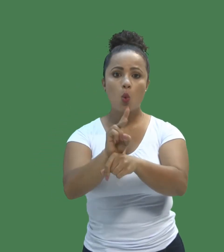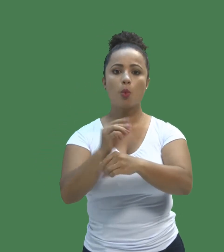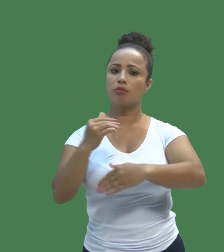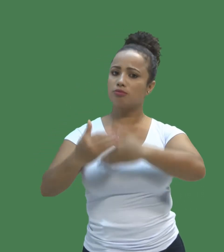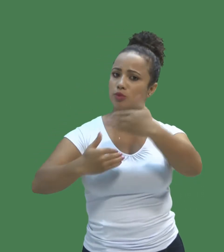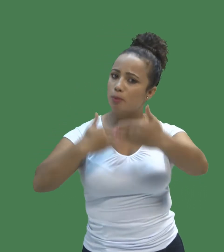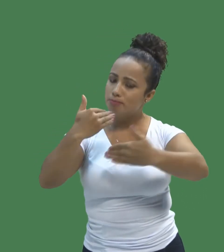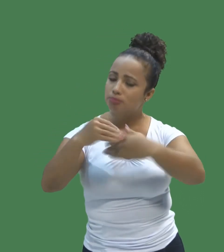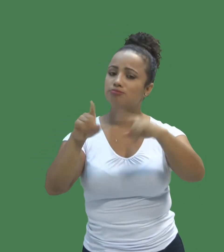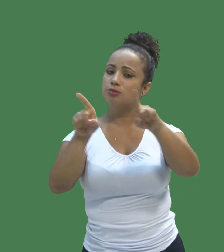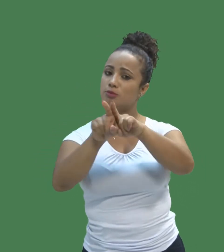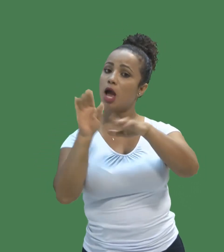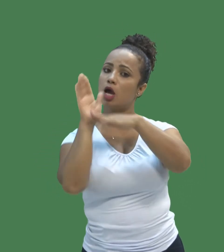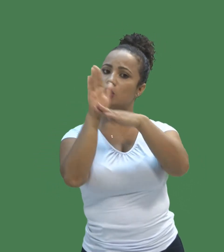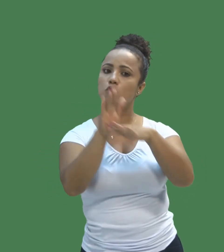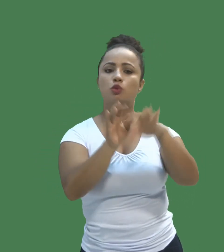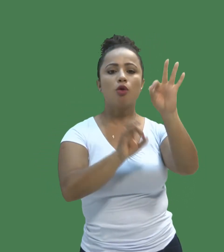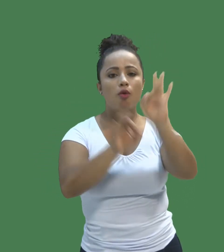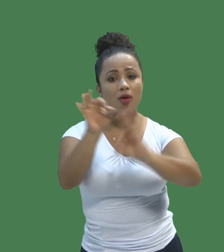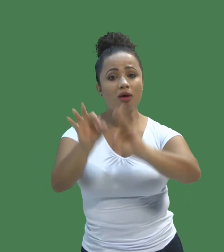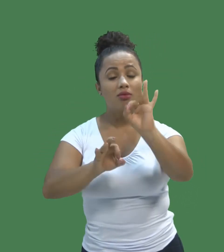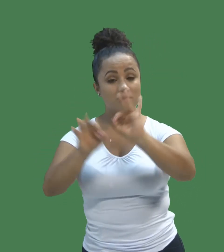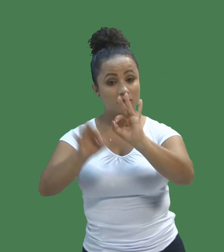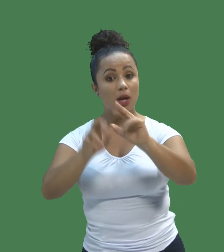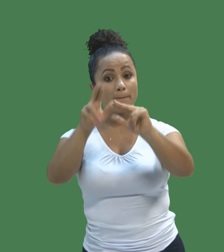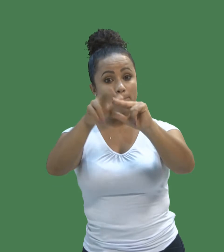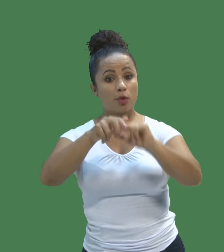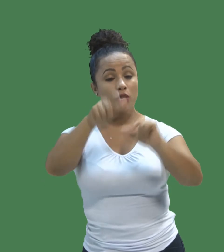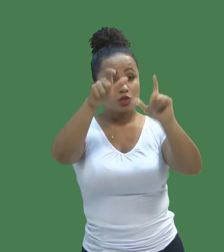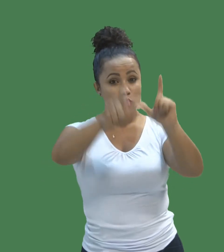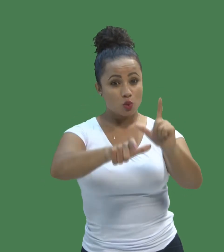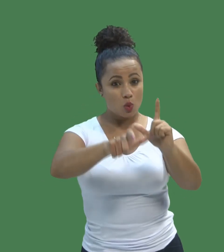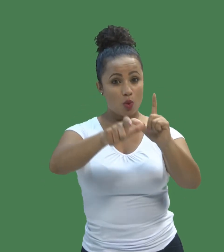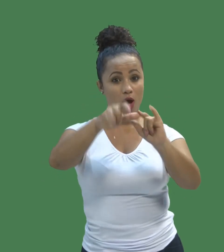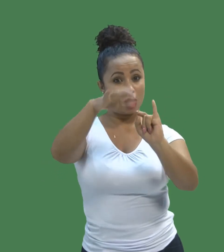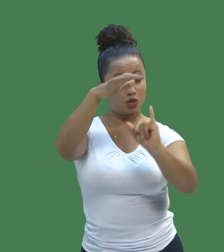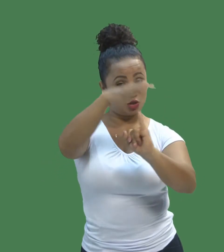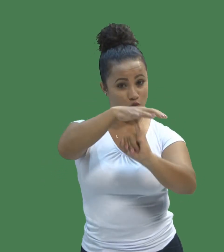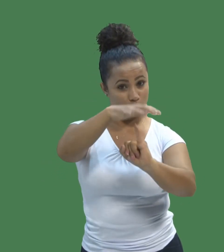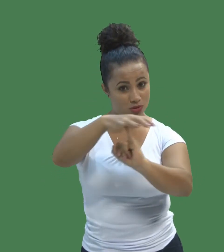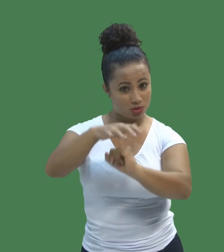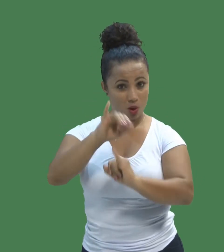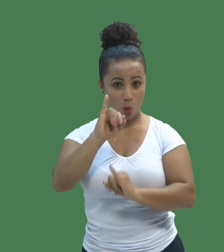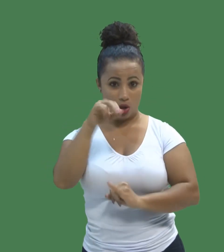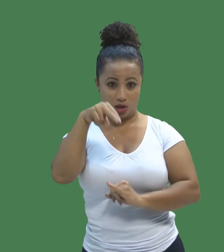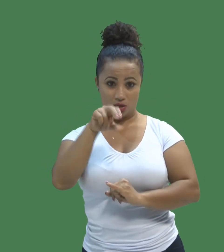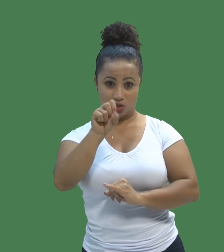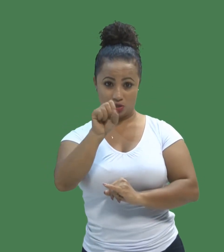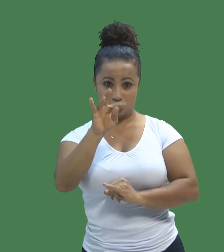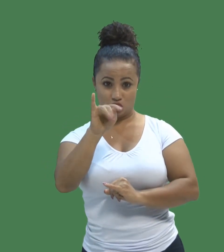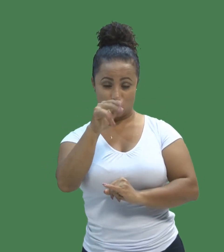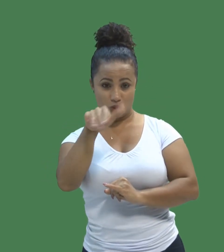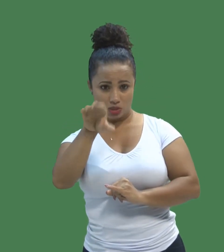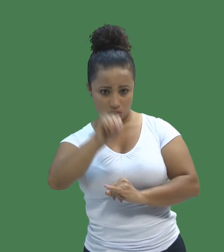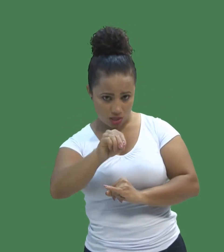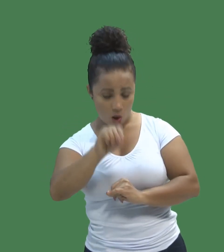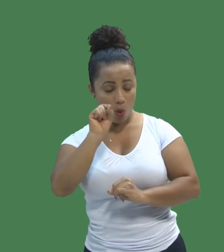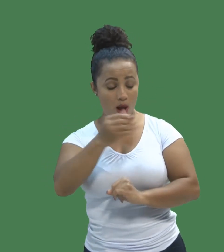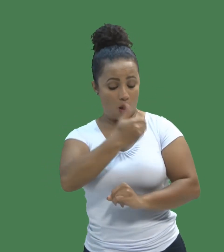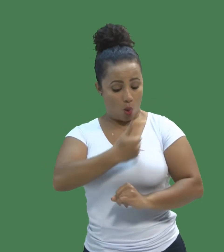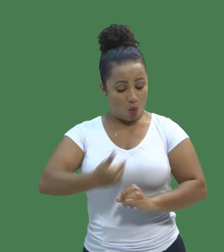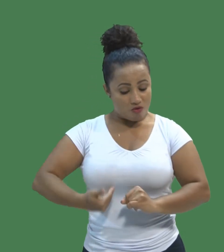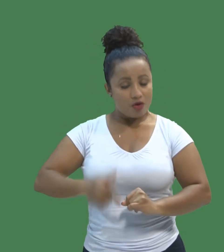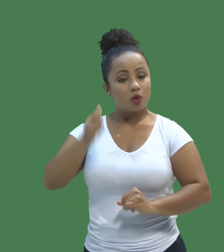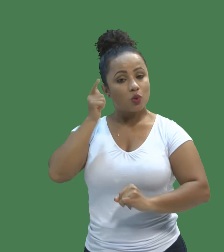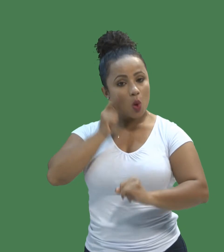da ordem e do progresso. Seria pelas instituições que o Estado manteria a ordem social,